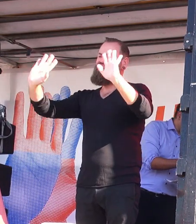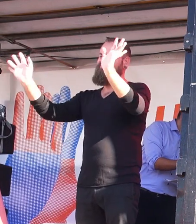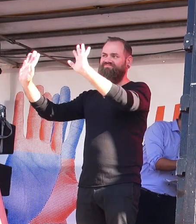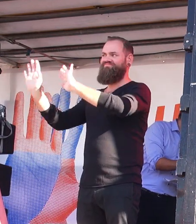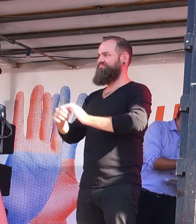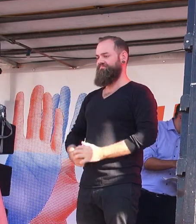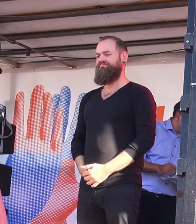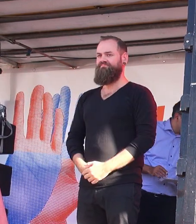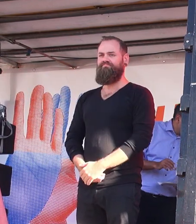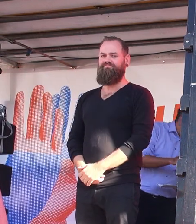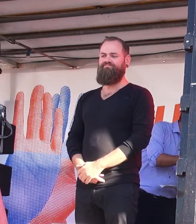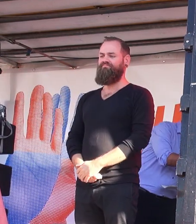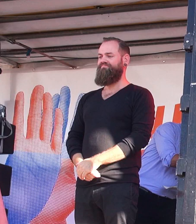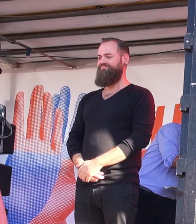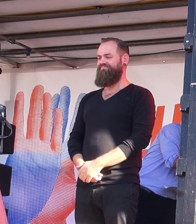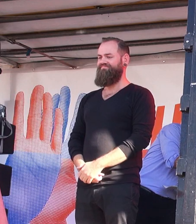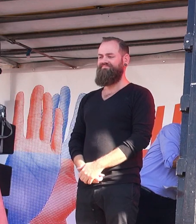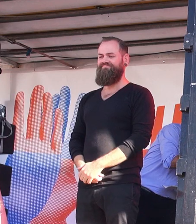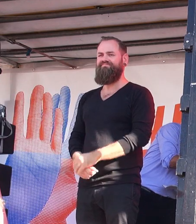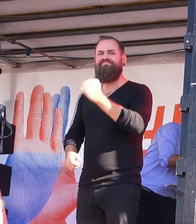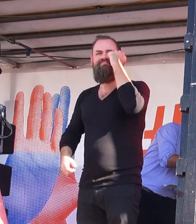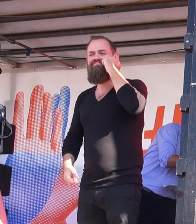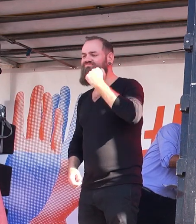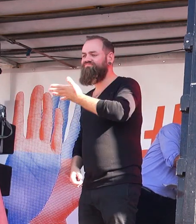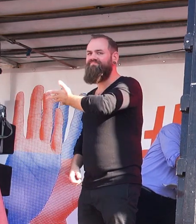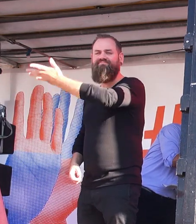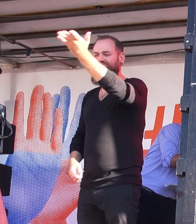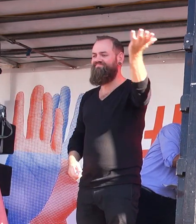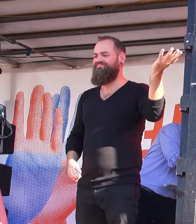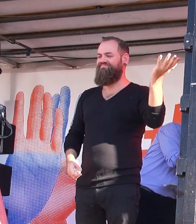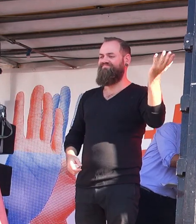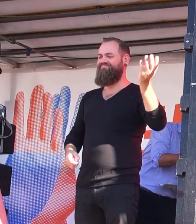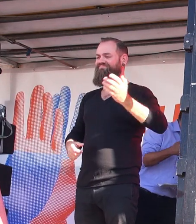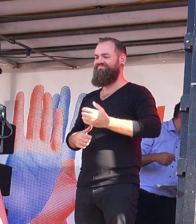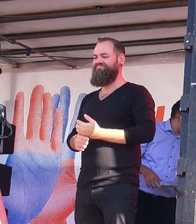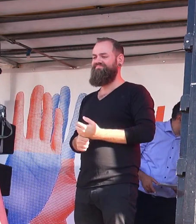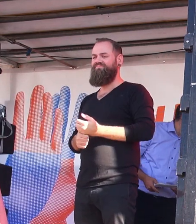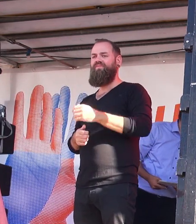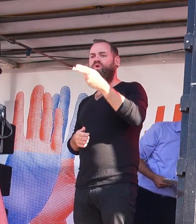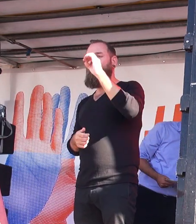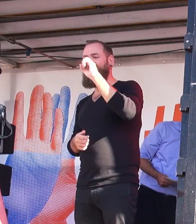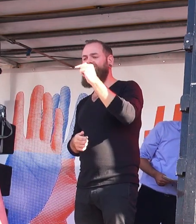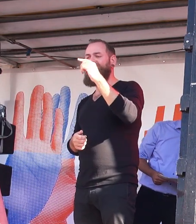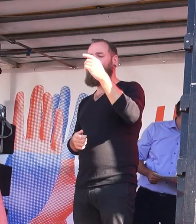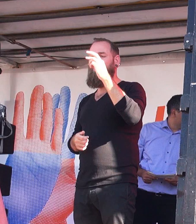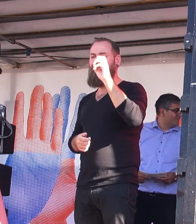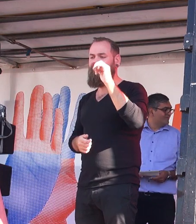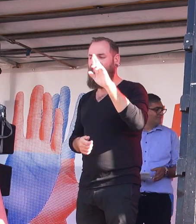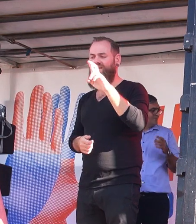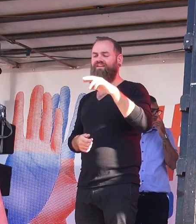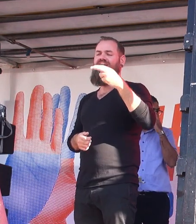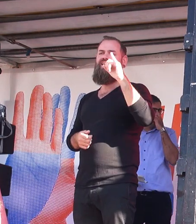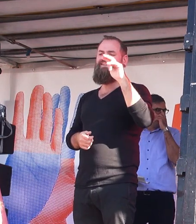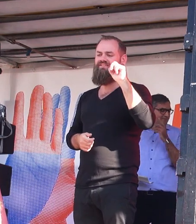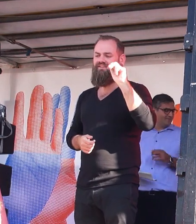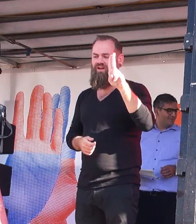Liebe Teilnehmerinnen und Teilnehmer, Hoyerswerda, Heidenau, Chemnitz, das sind alles Mahnmale. Haben wir